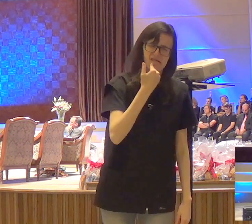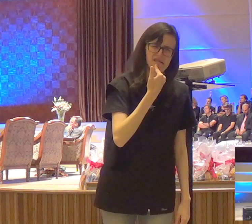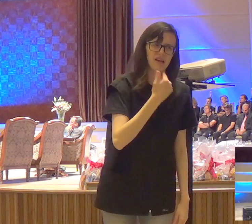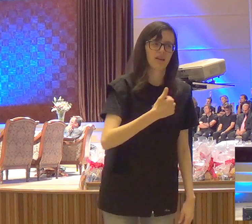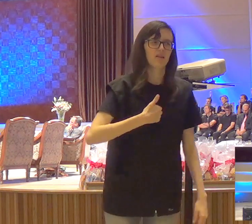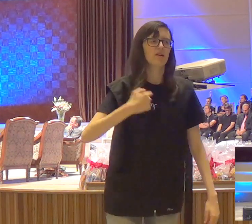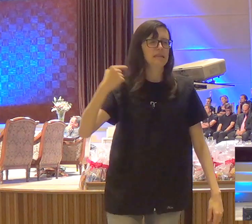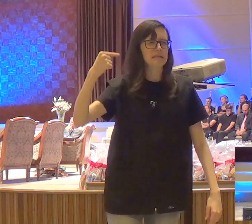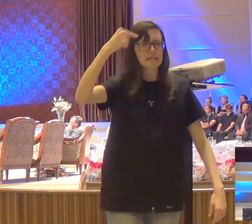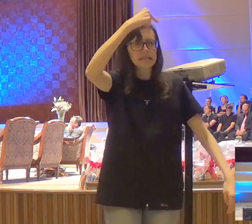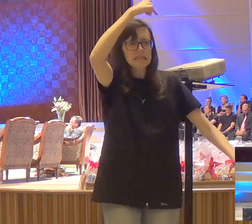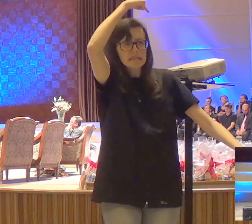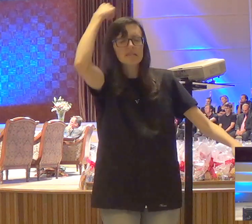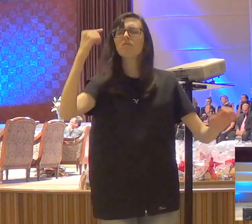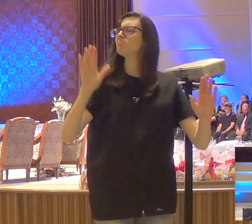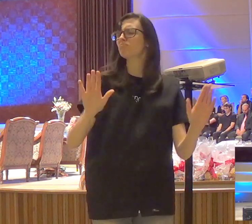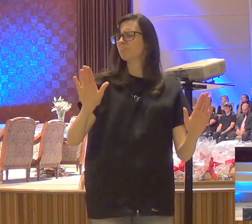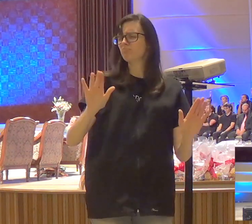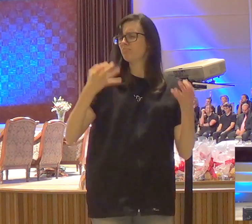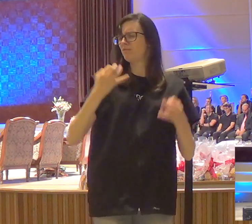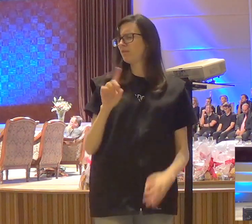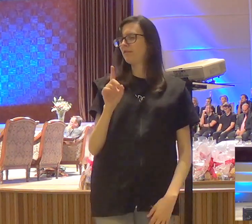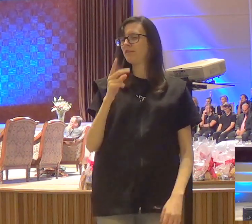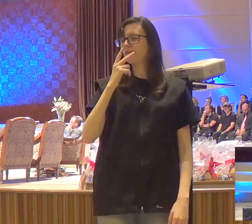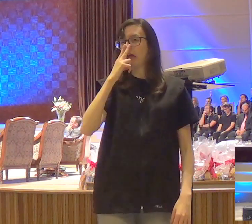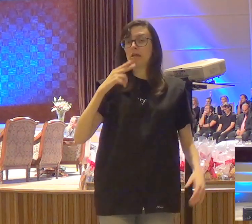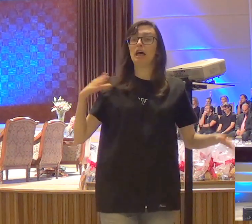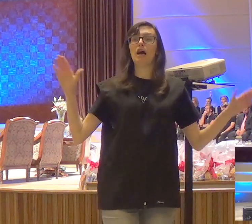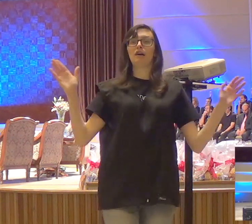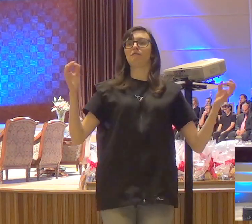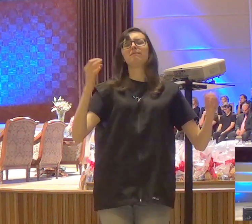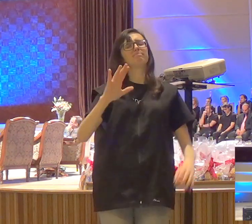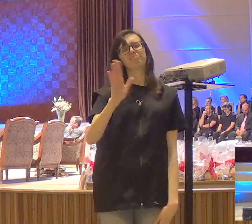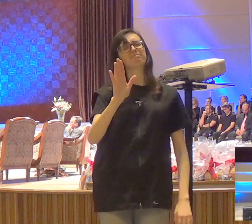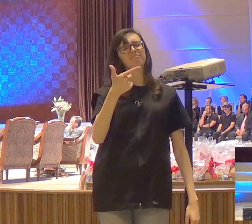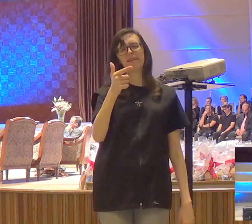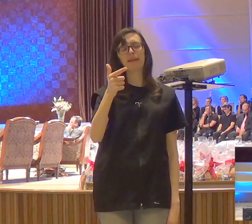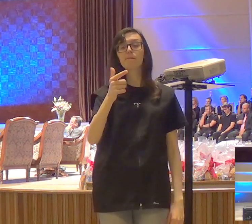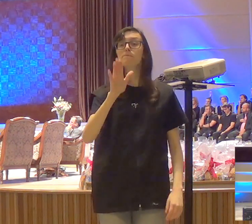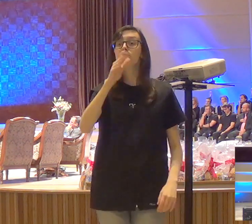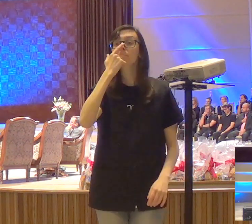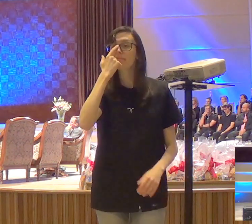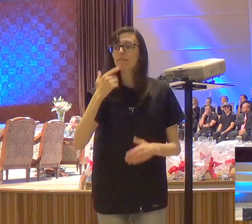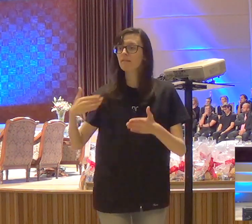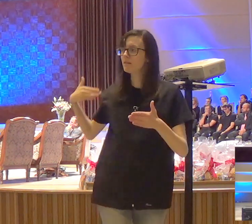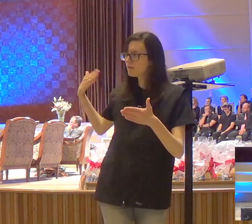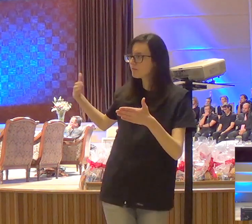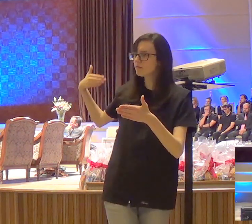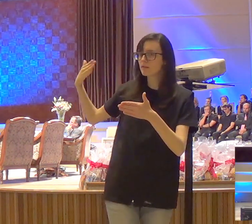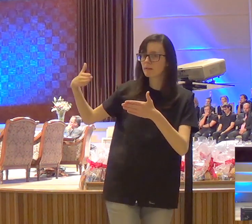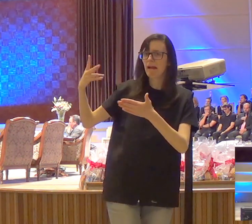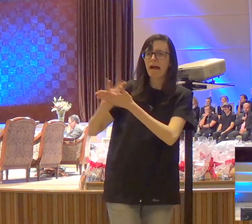anjo. So doing this work is in many ways my own second chance. E fazer o trabalho agora que ela está